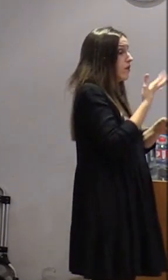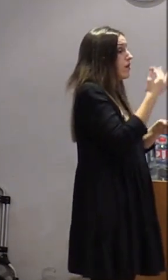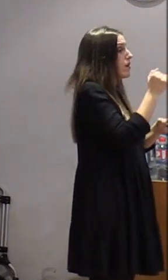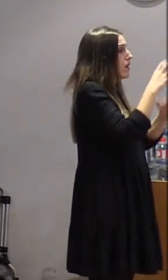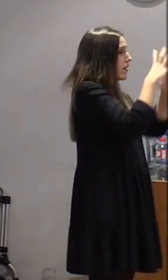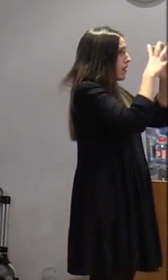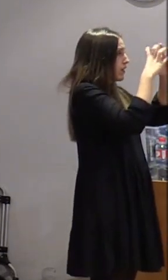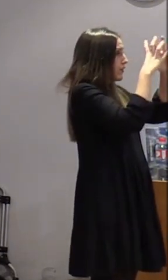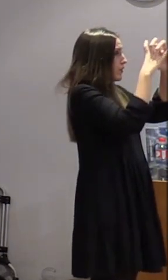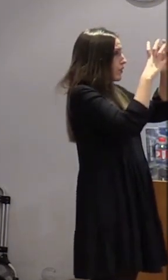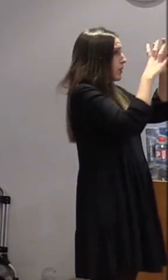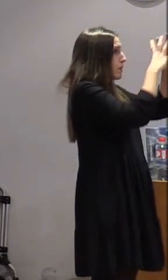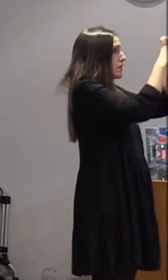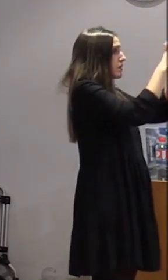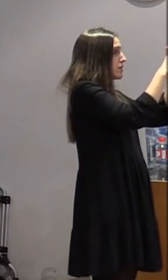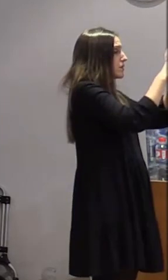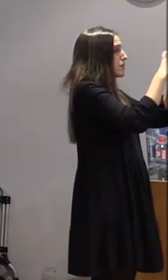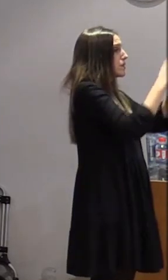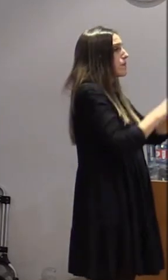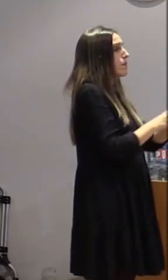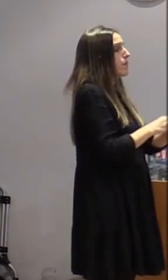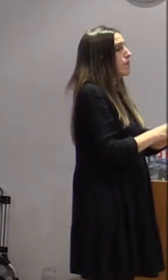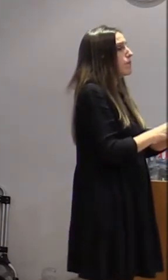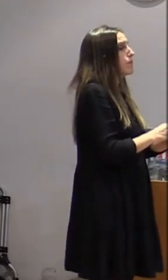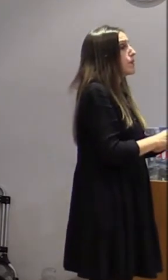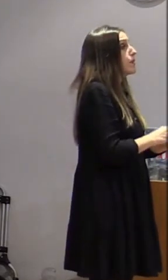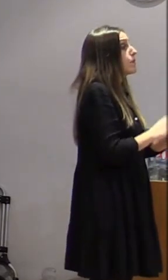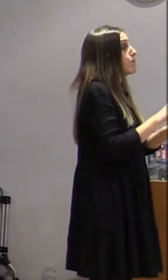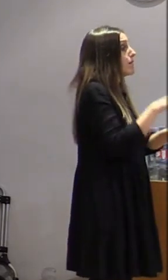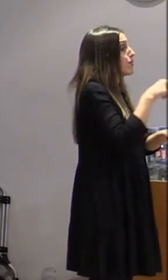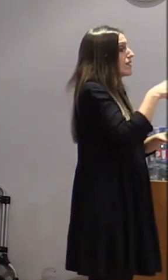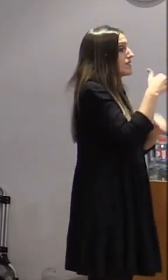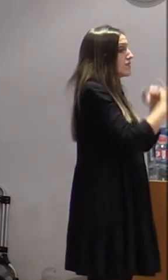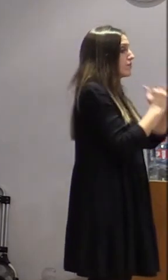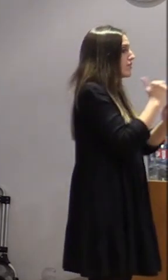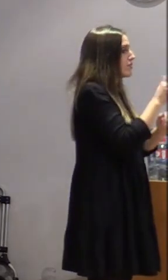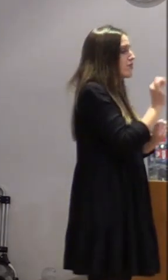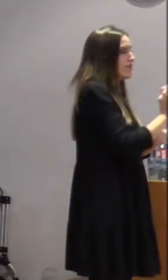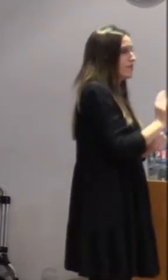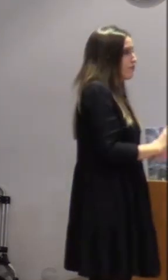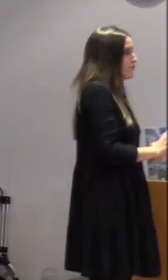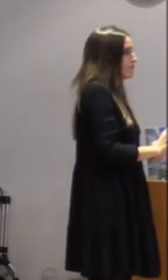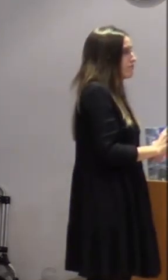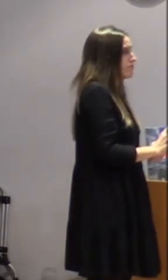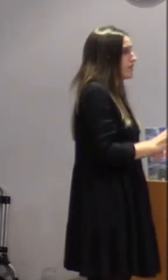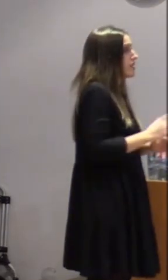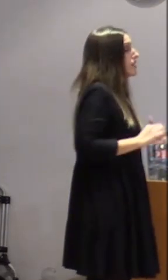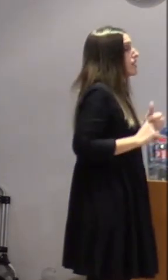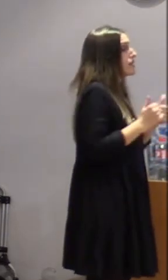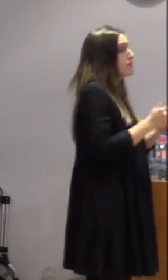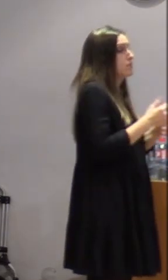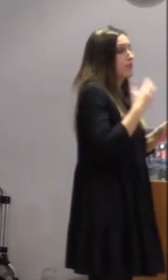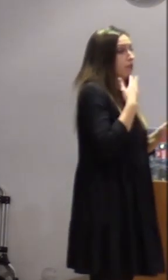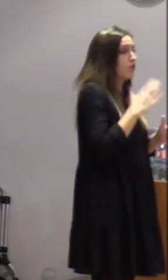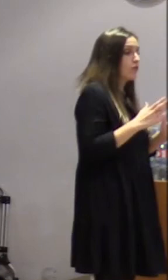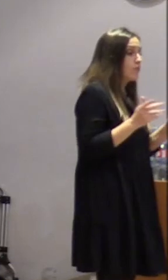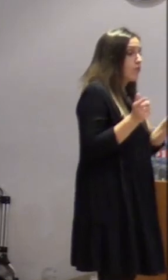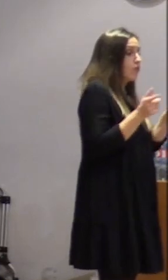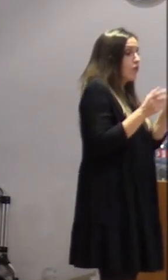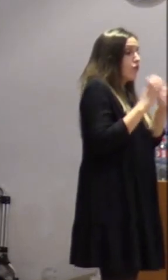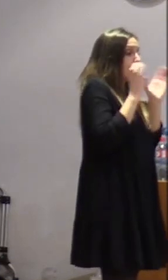pequeñas nubillas. Pero claro, ese proceso no se queda ahí. Lo que empiezan siendo, ya lo sabéis, ¿no? Cúmulos